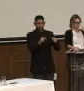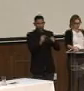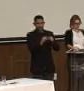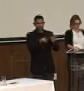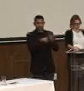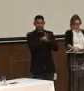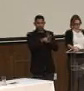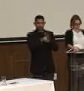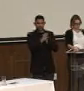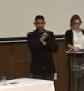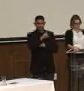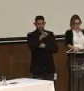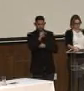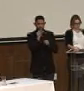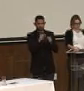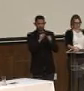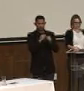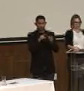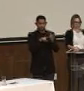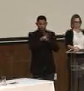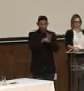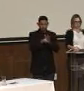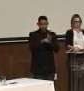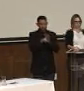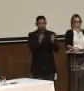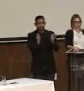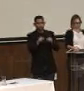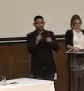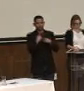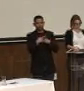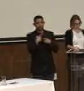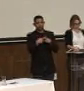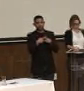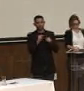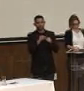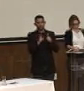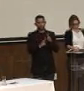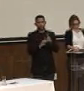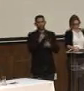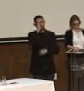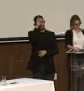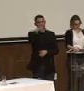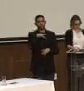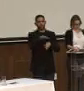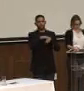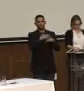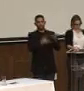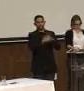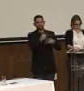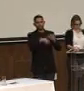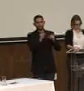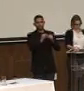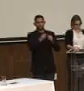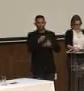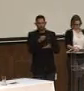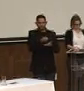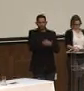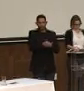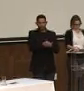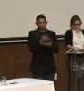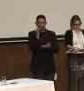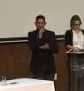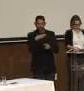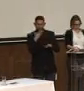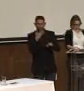instalou a sindicância para apurar, o padre para apurar? Porque nós sempre primamos pelo diálogo. E foi essa a nossa postura